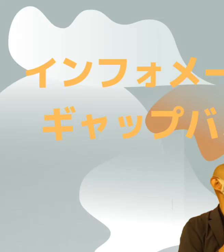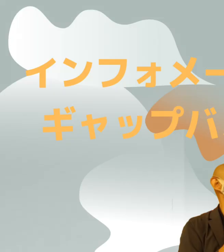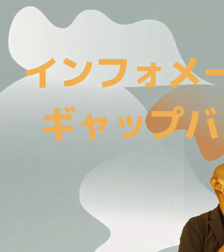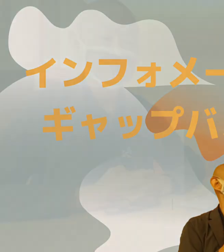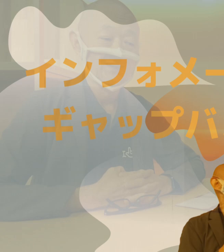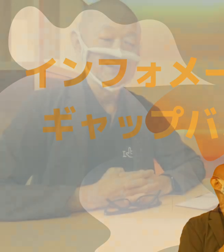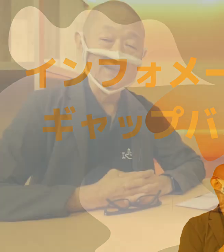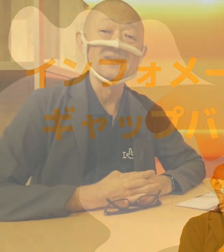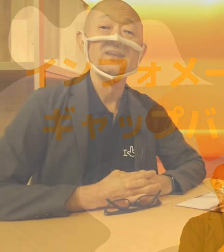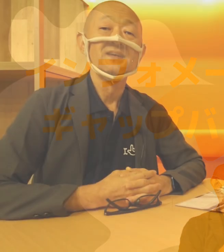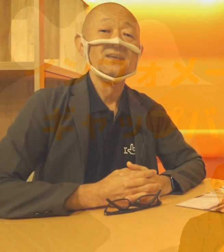はい、